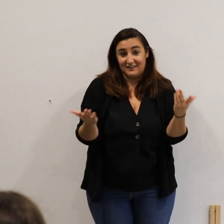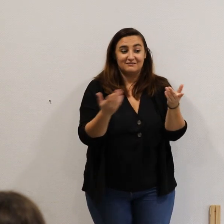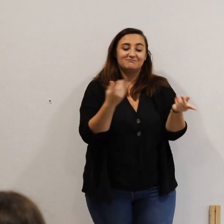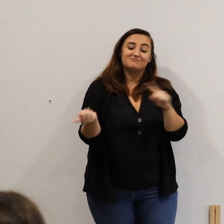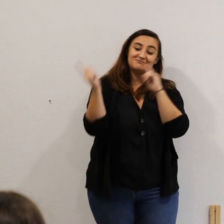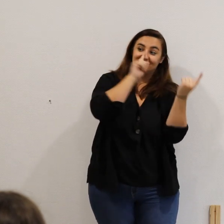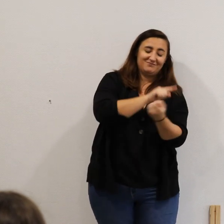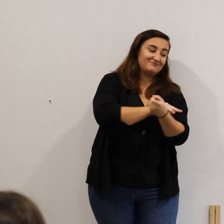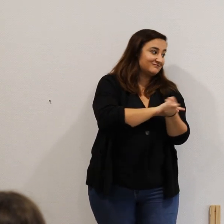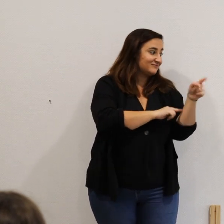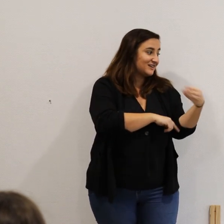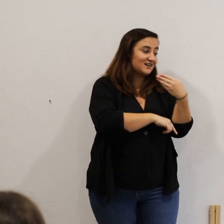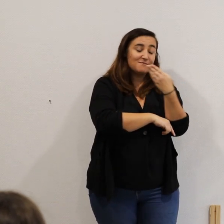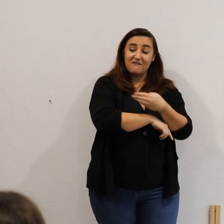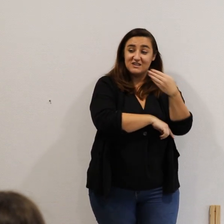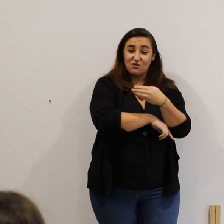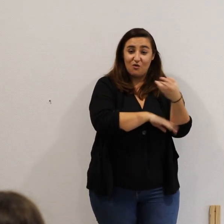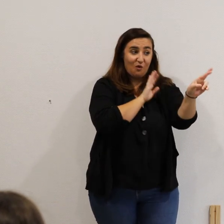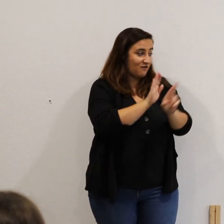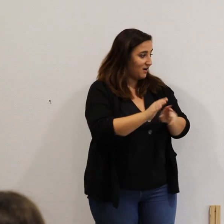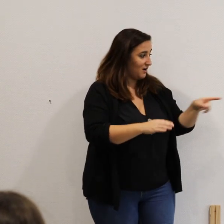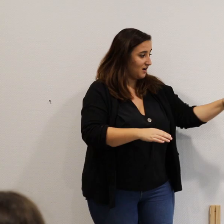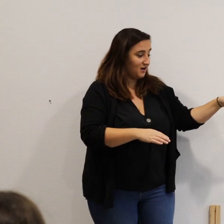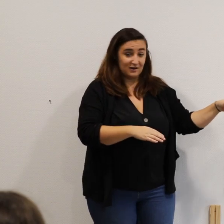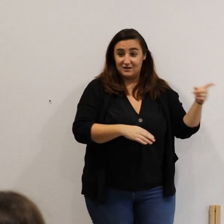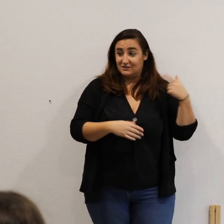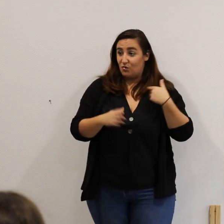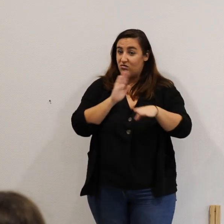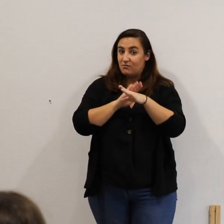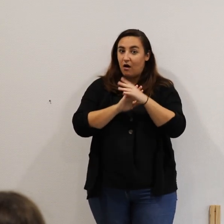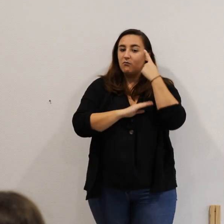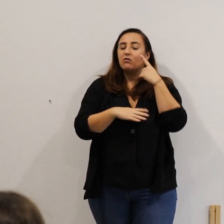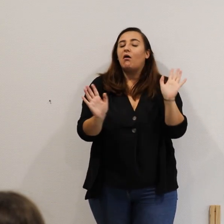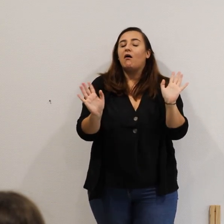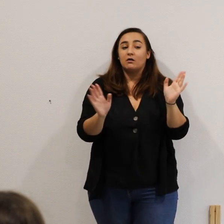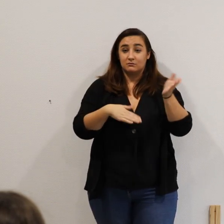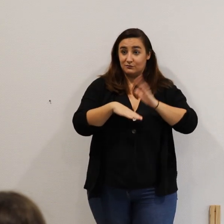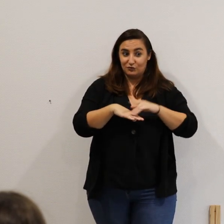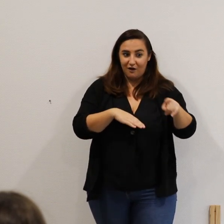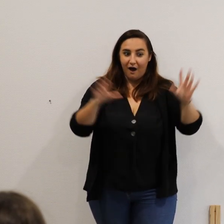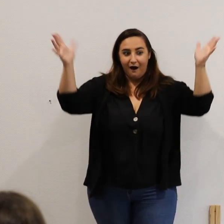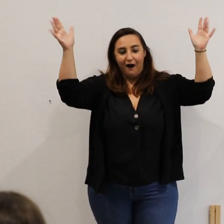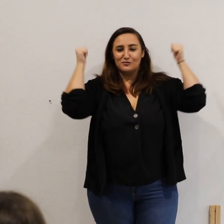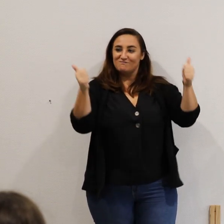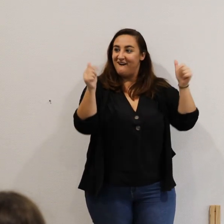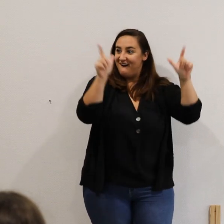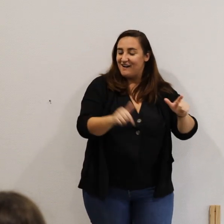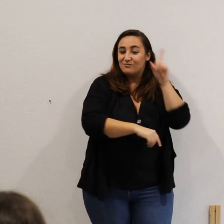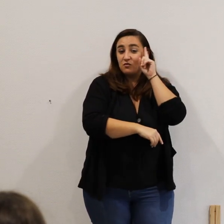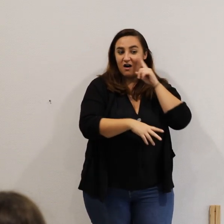quand il revient, en réalité, les gens espéraient son retour puisque lui est un vrai chasseur. Voilà.